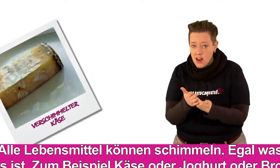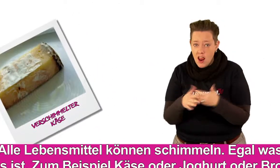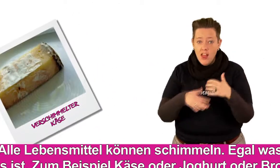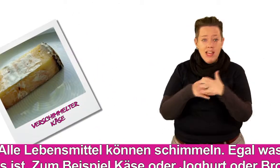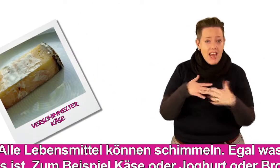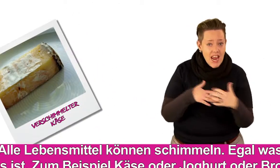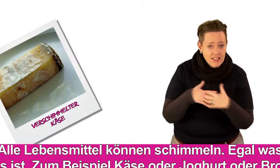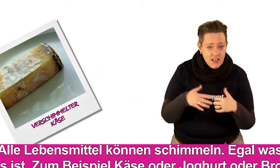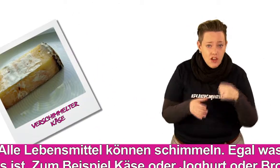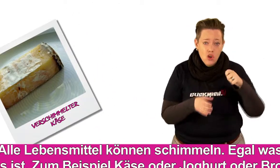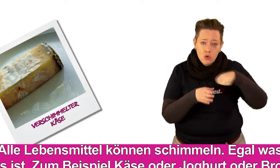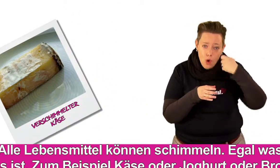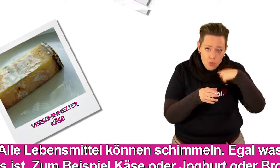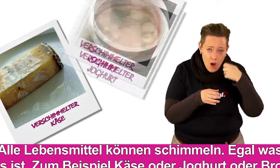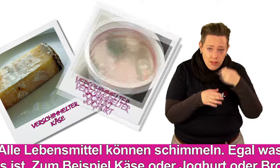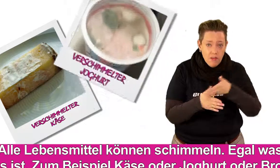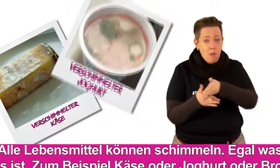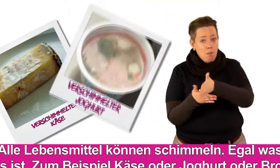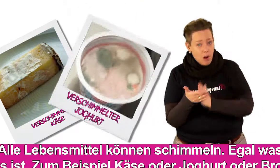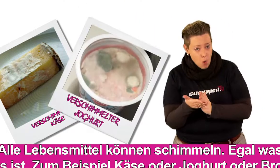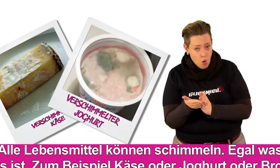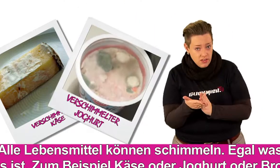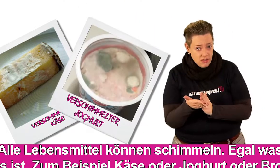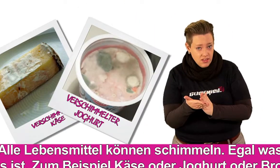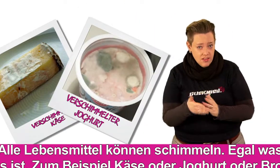Käse oder Joghurt oder Brot.